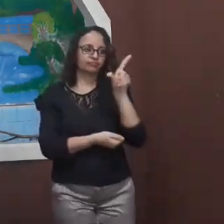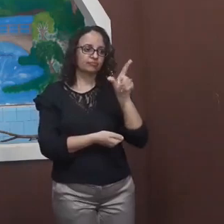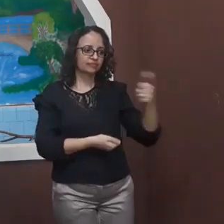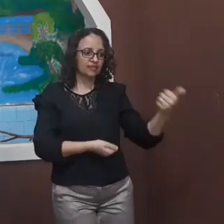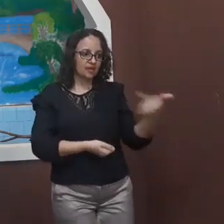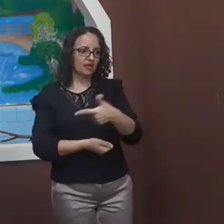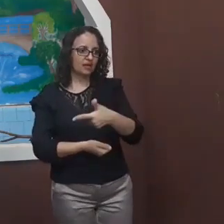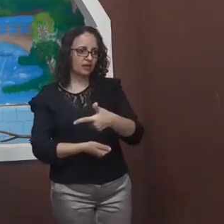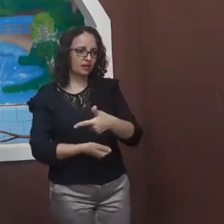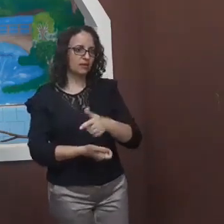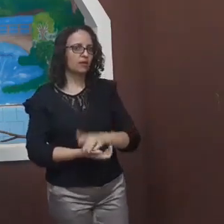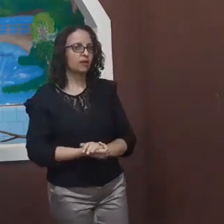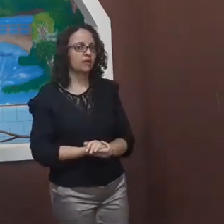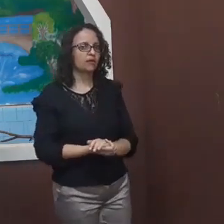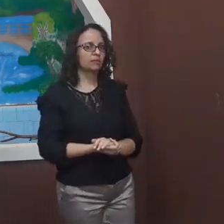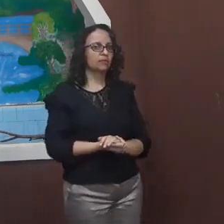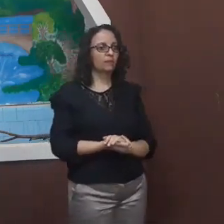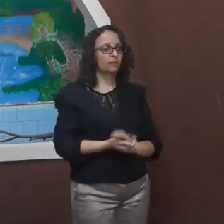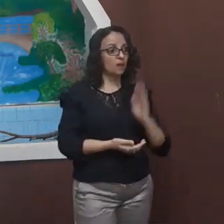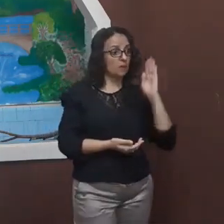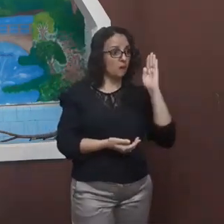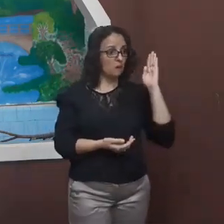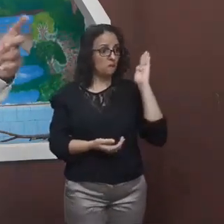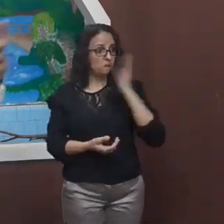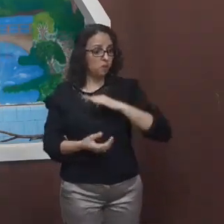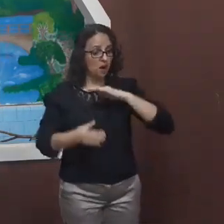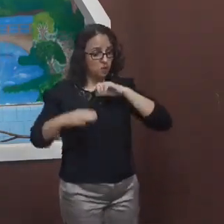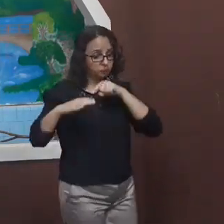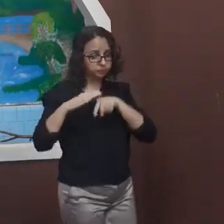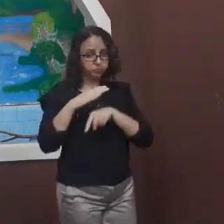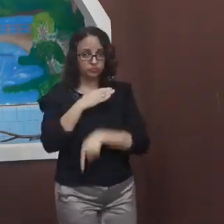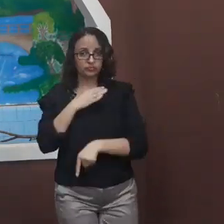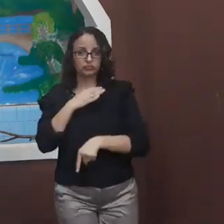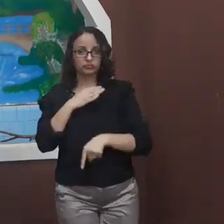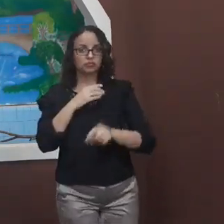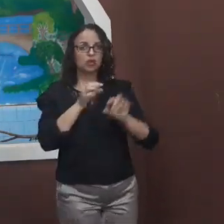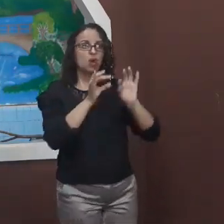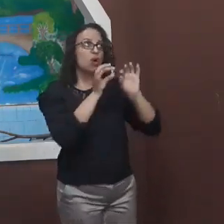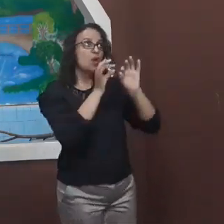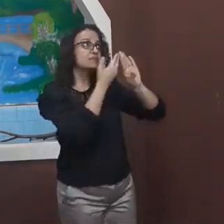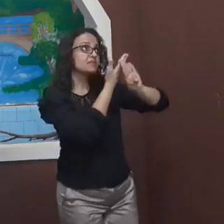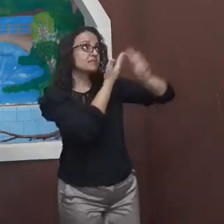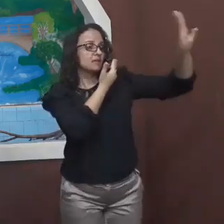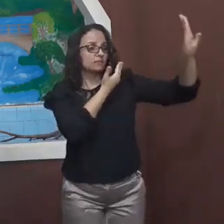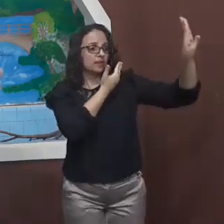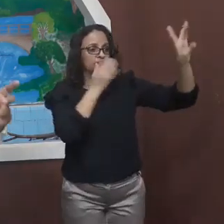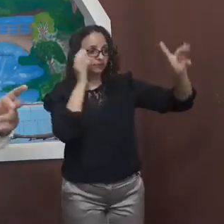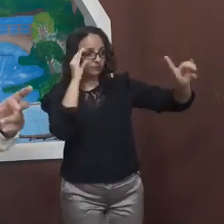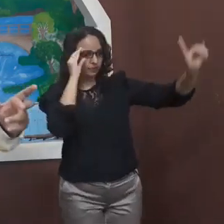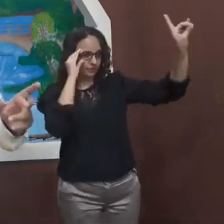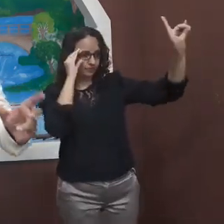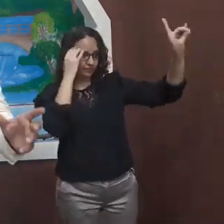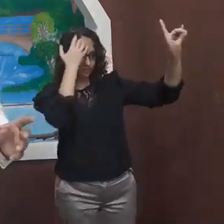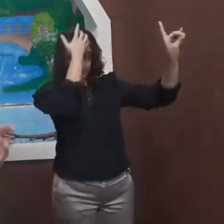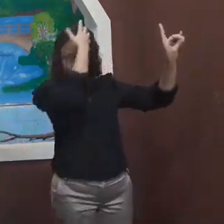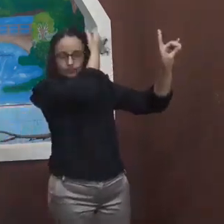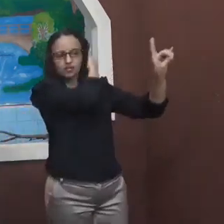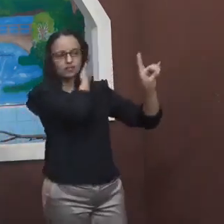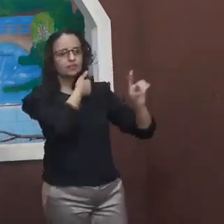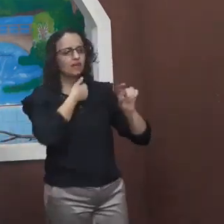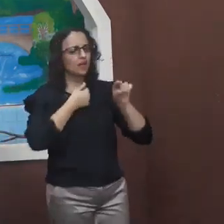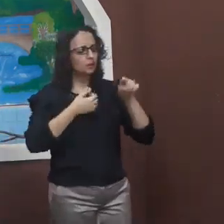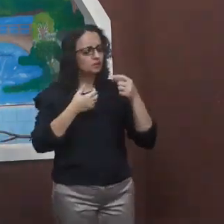Processo da gestão do mal interior. A ociosidade de longe de Deus. Não estou falando daquela ociosidade em que